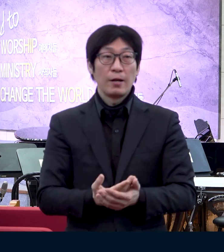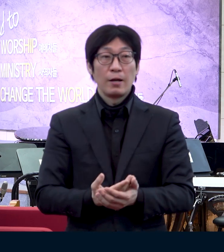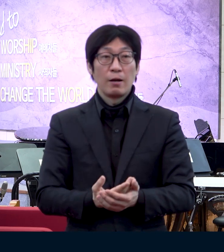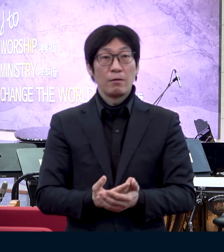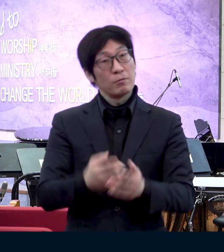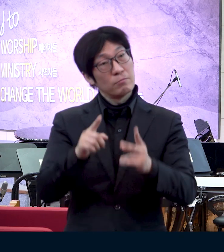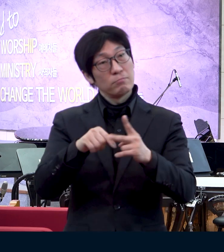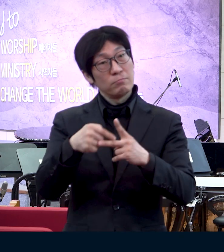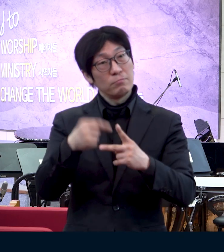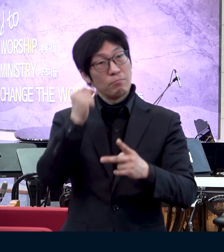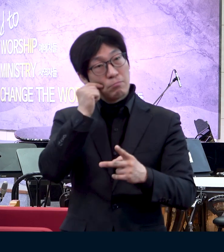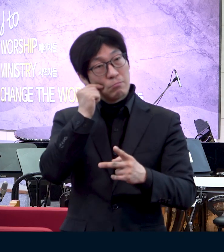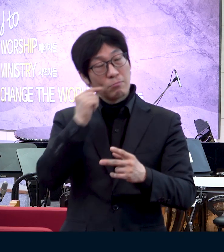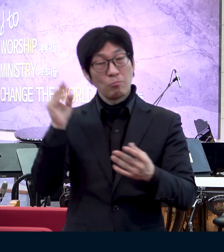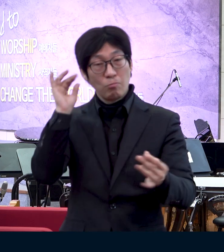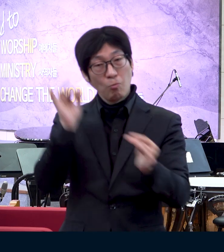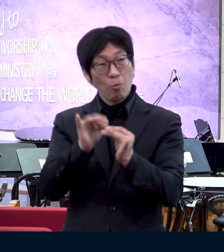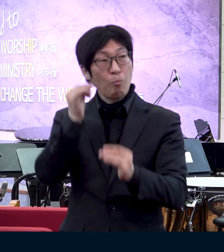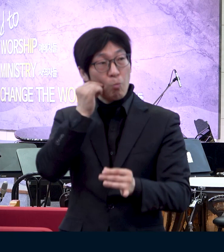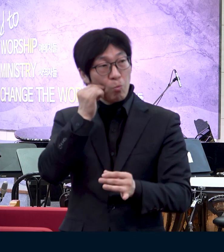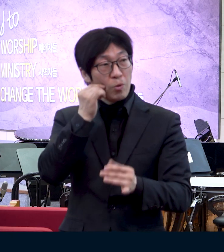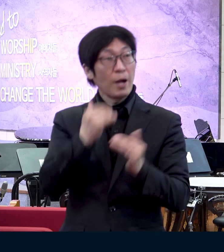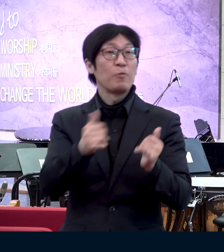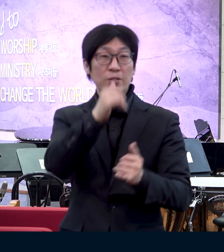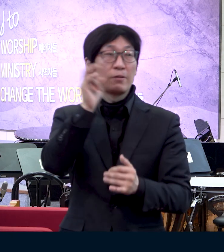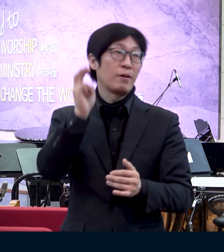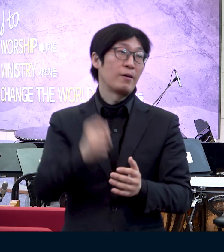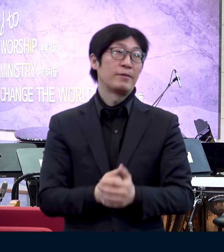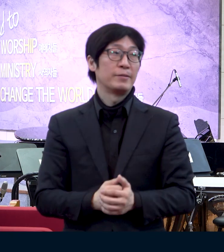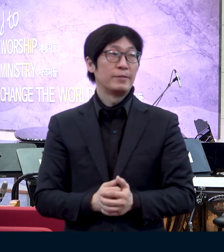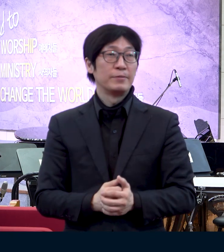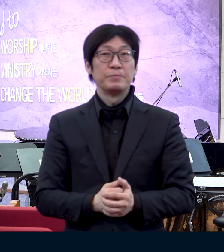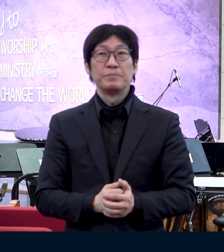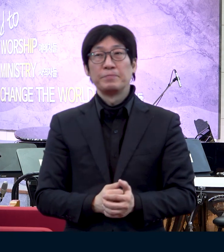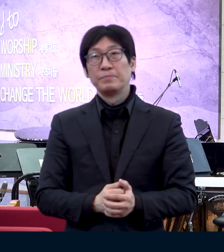어떤 분들은 이 말에 동의 못하는 분이 있을 수도 있습니다.